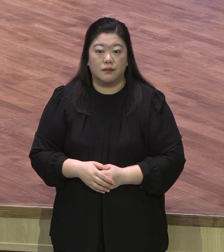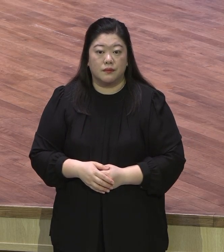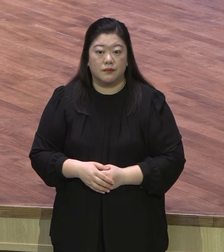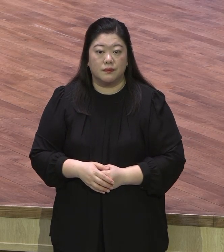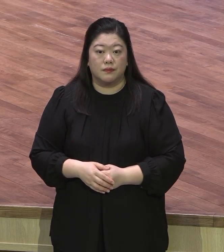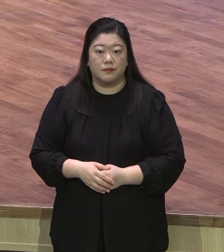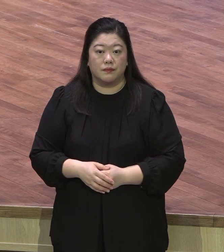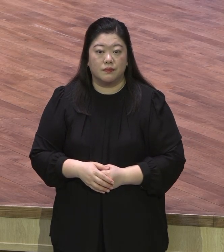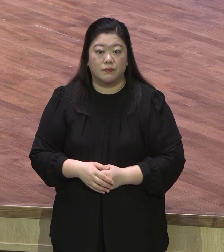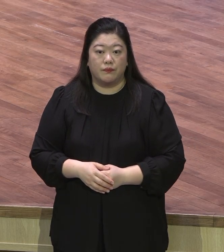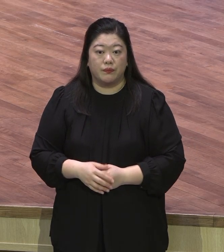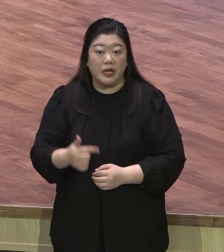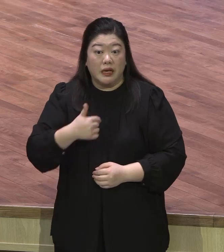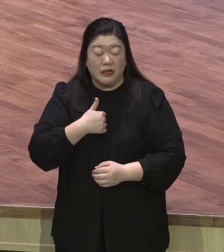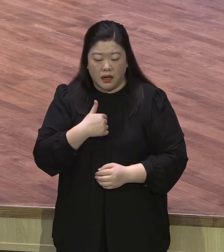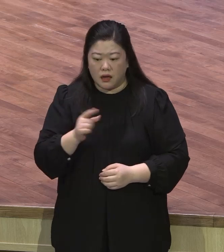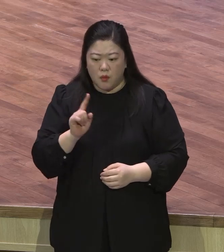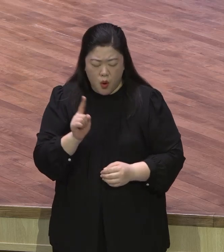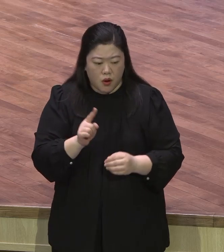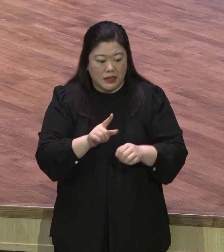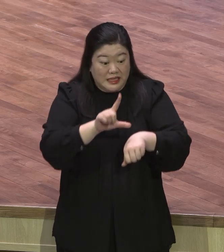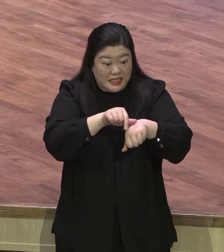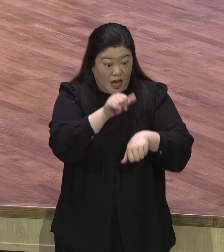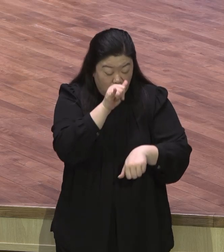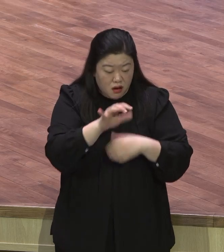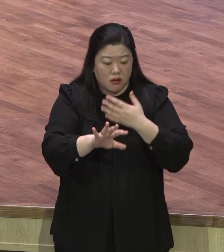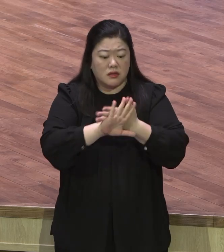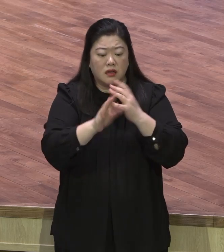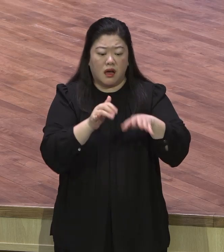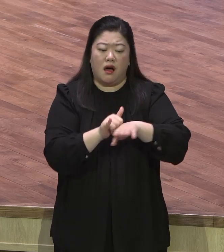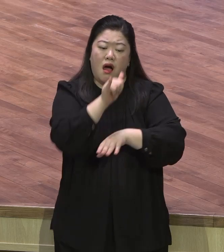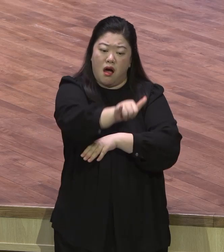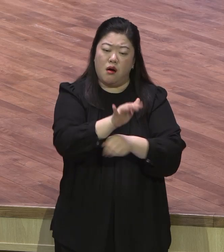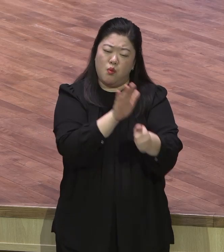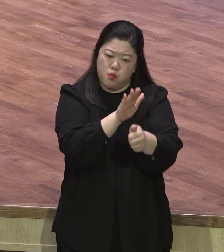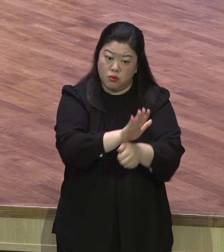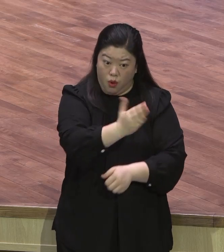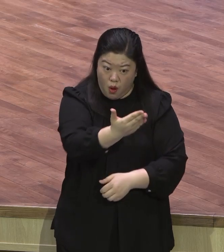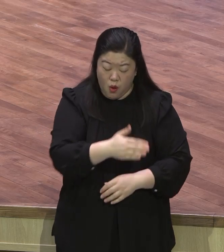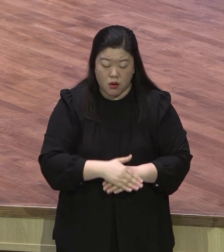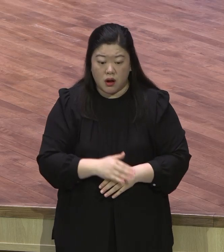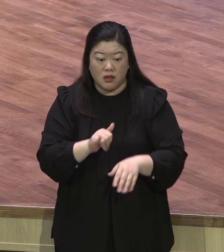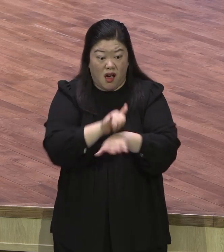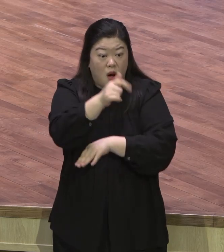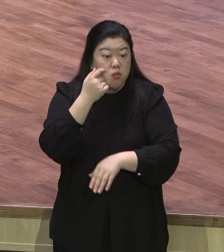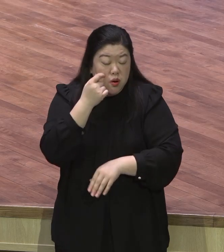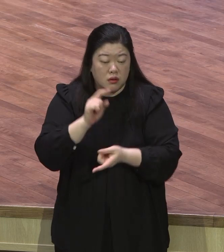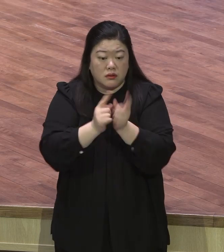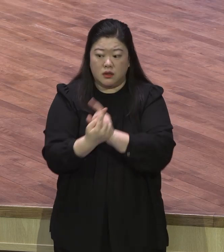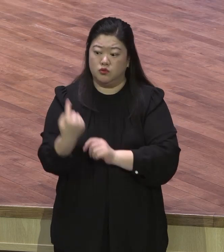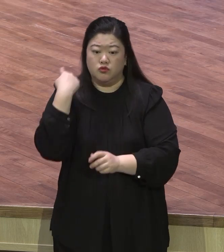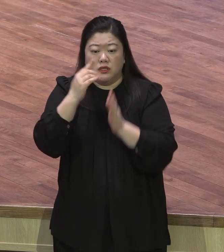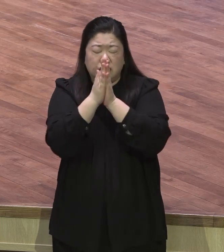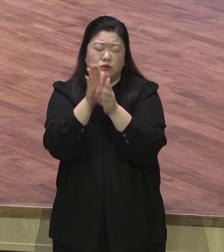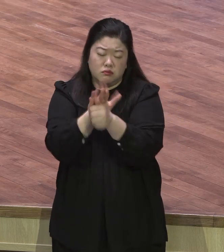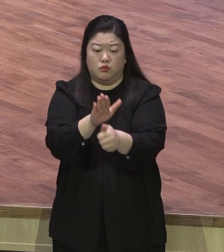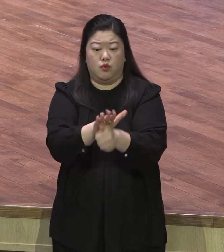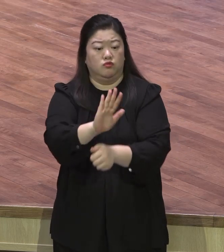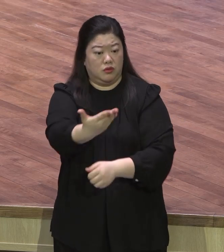선교 현장 가서 도와줄 수 있고 갈 수 있어요 그런데 그보다 앞서서 여러분의